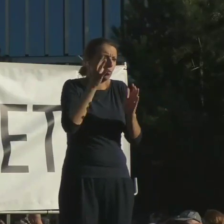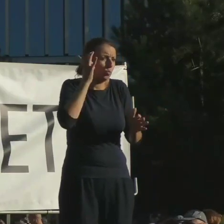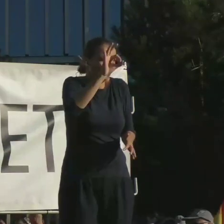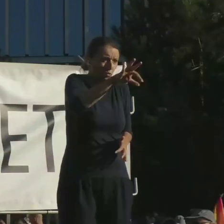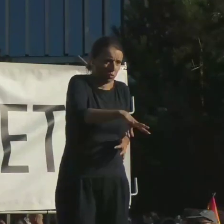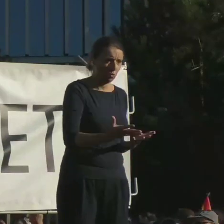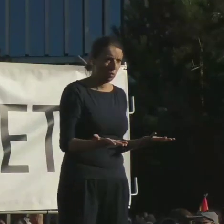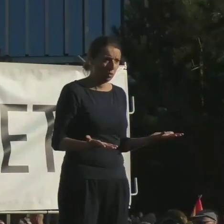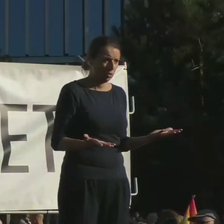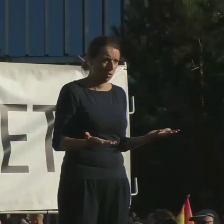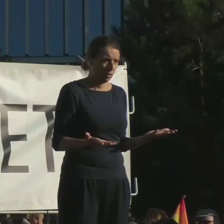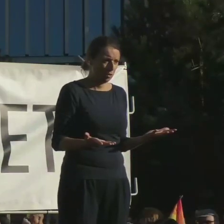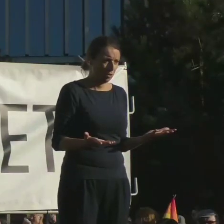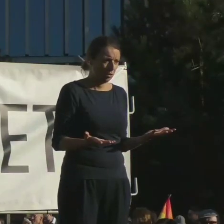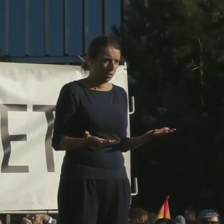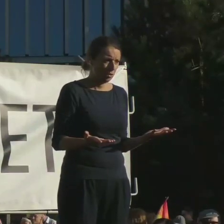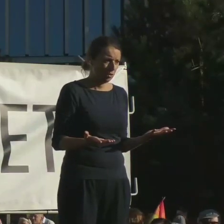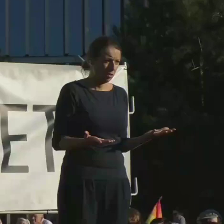i z tego powodu